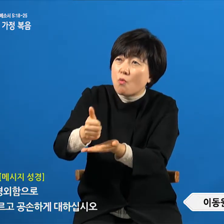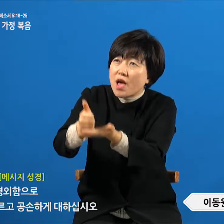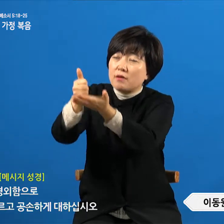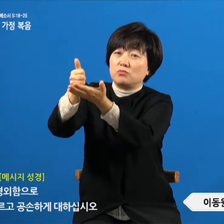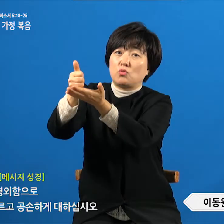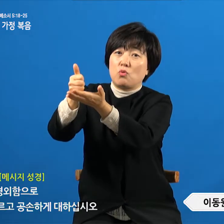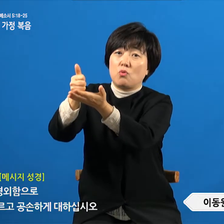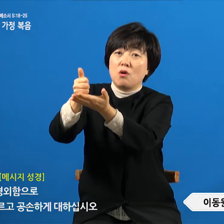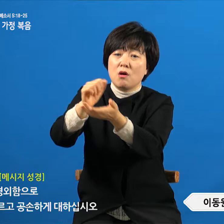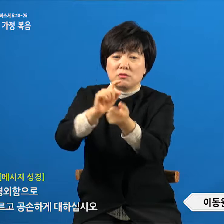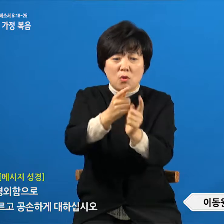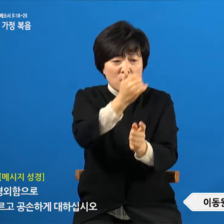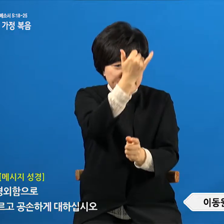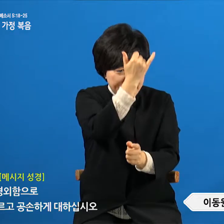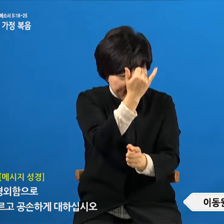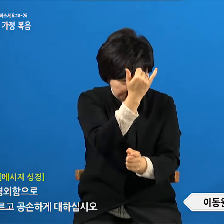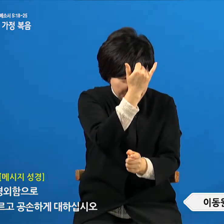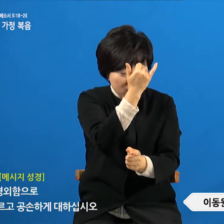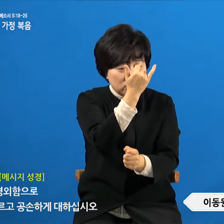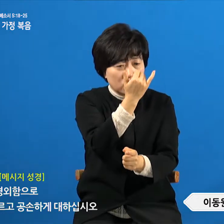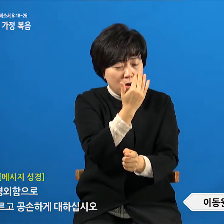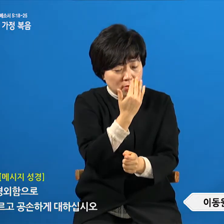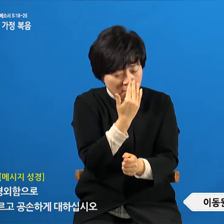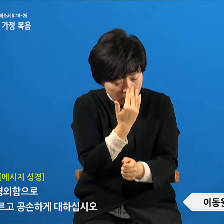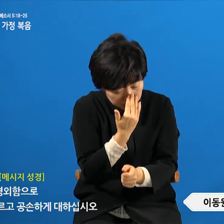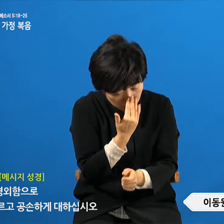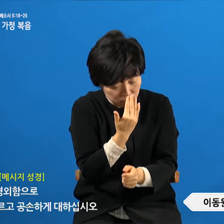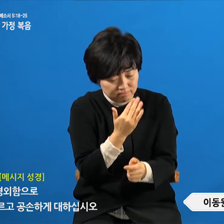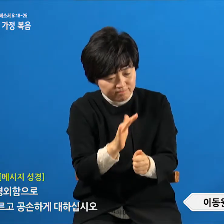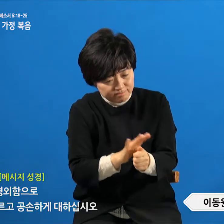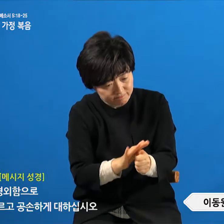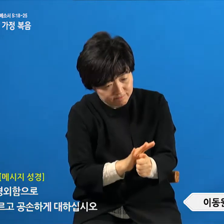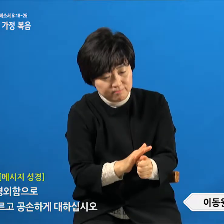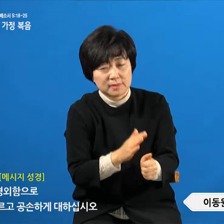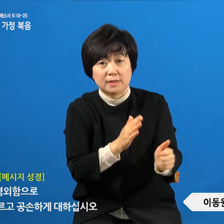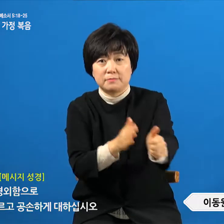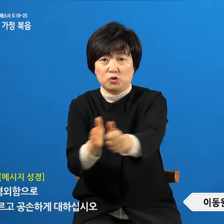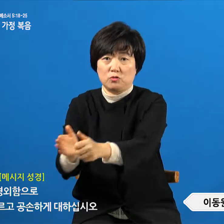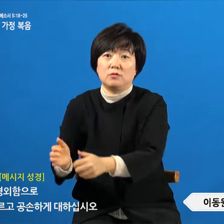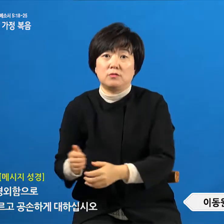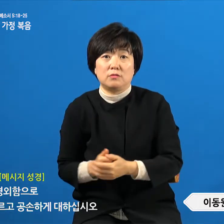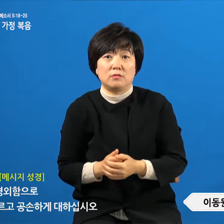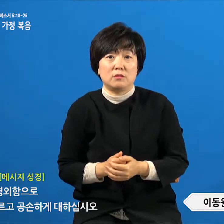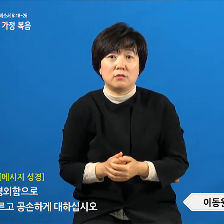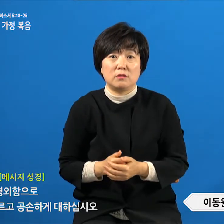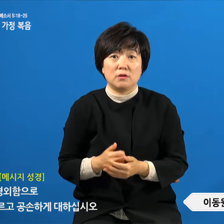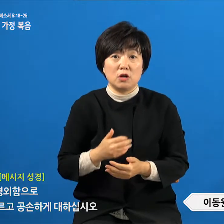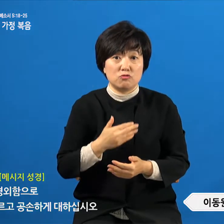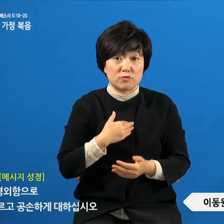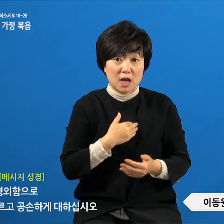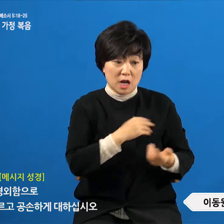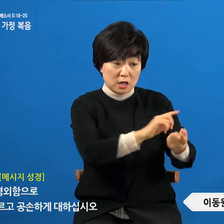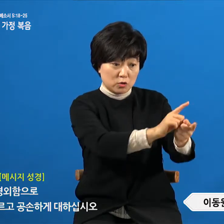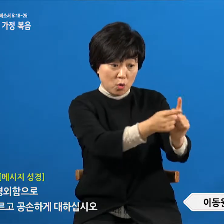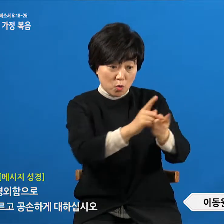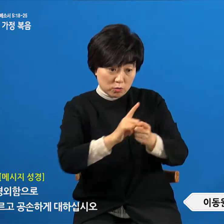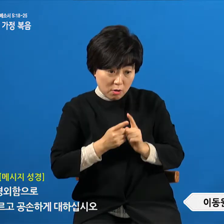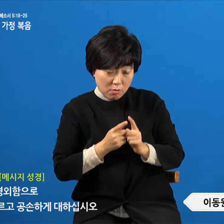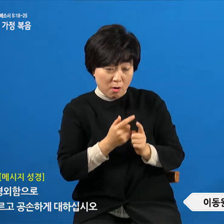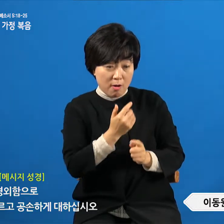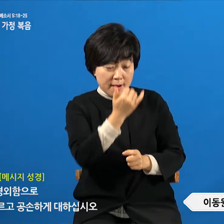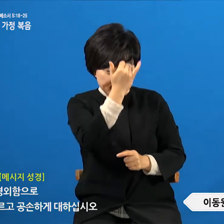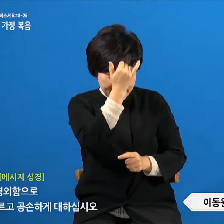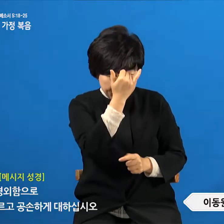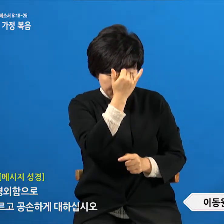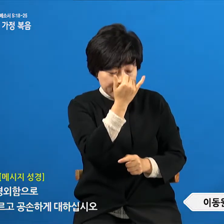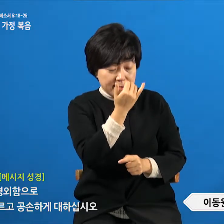경외함으로 서로 예의 바르고 공손하게 대하십시오. 우리가 서로를 이렇게 예의